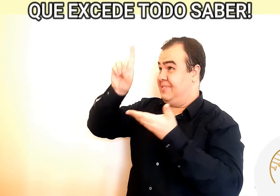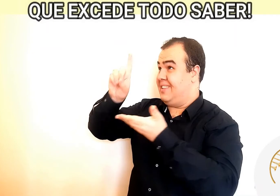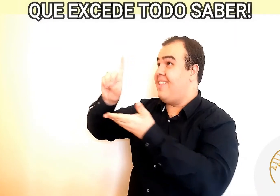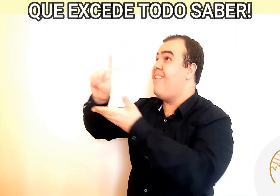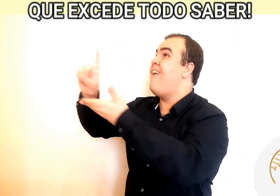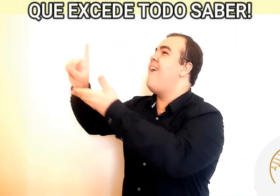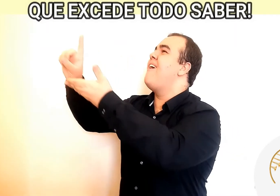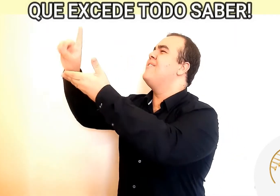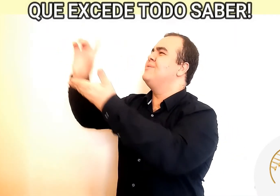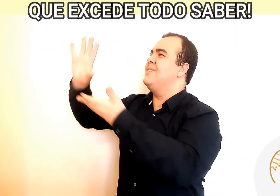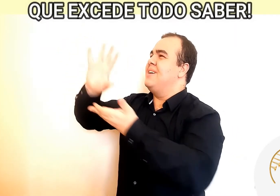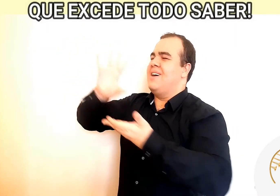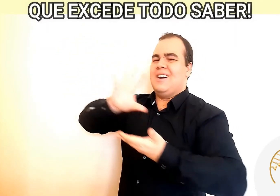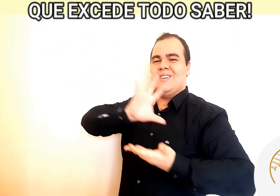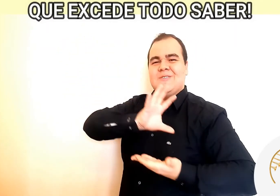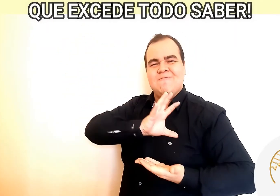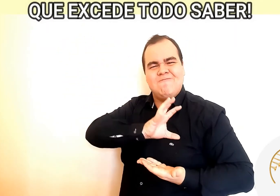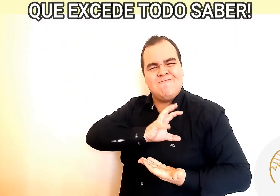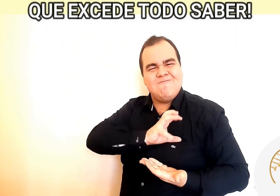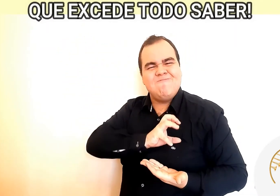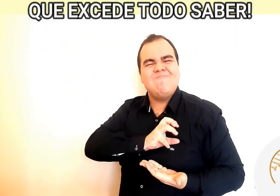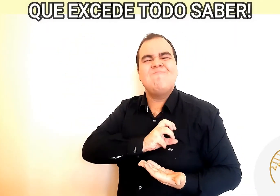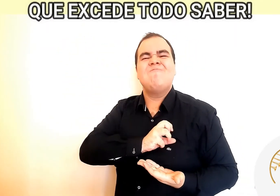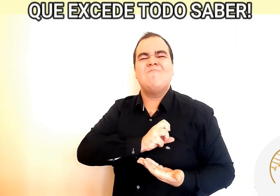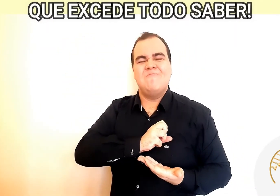é o amor de